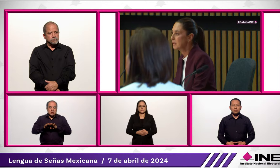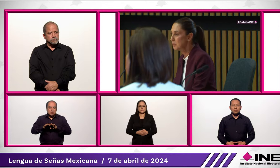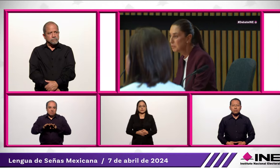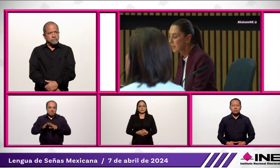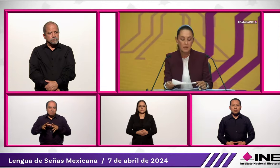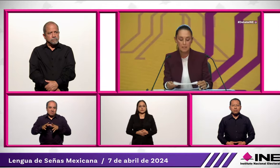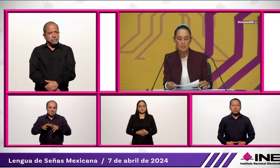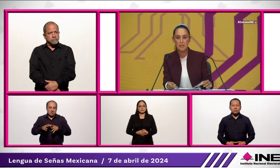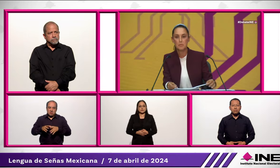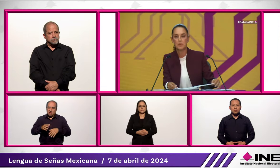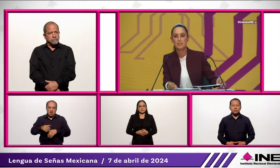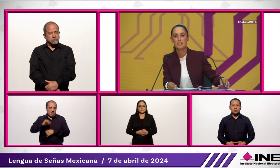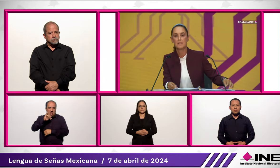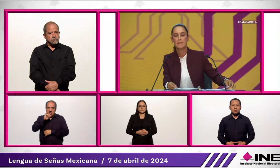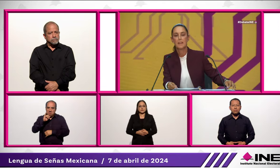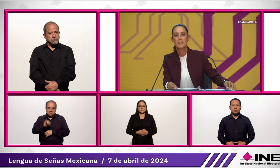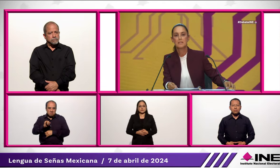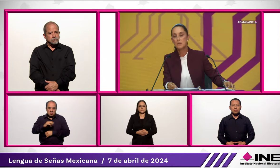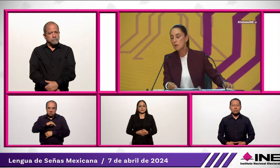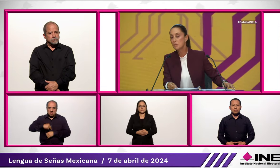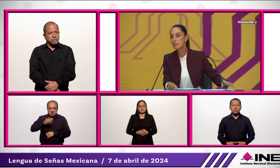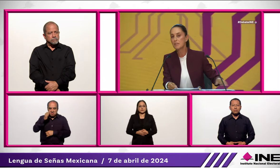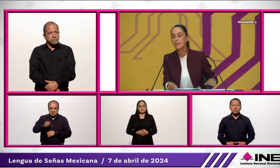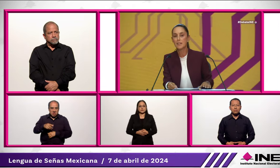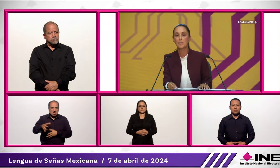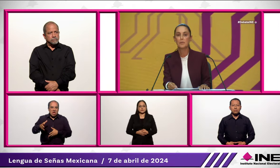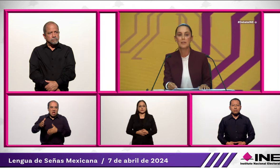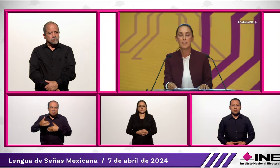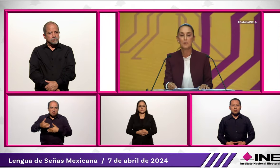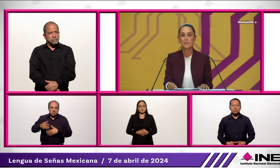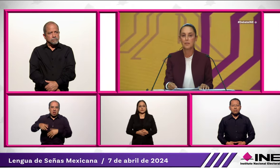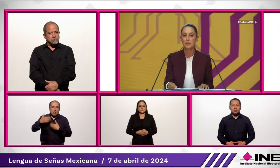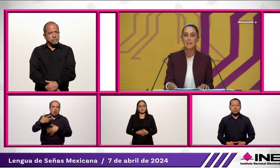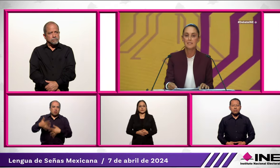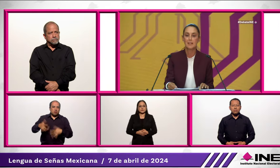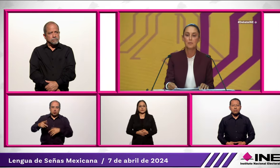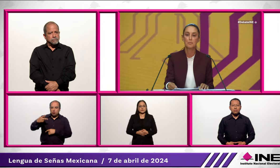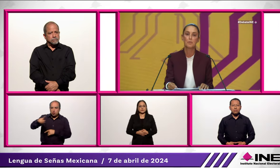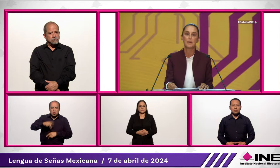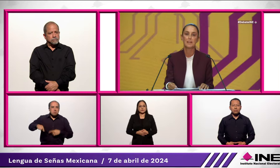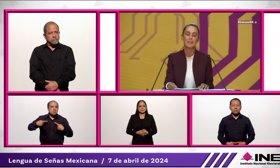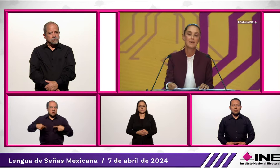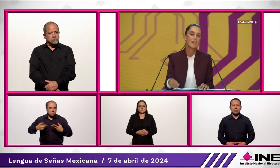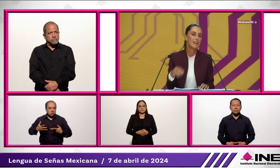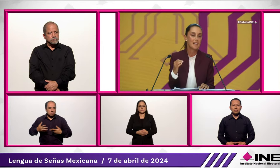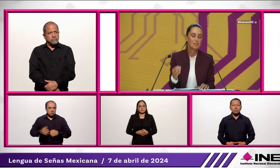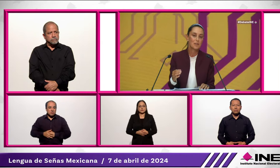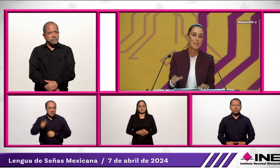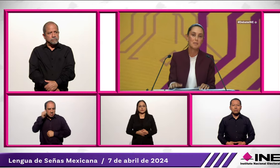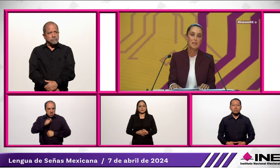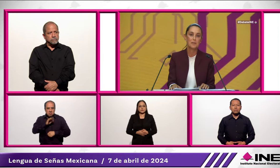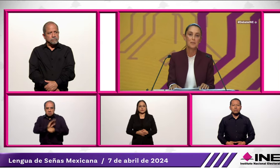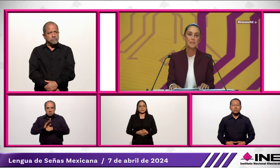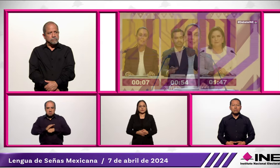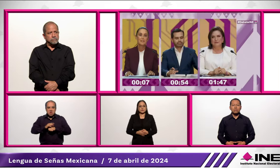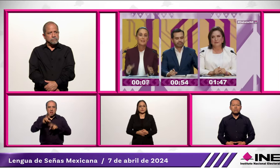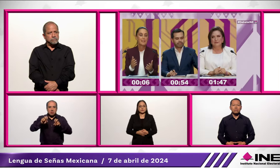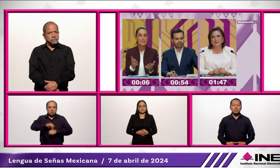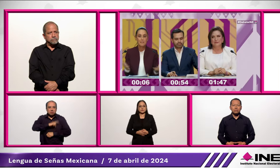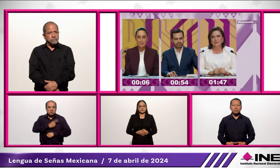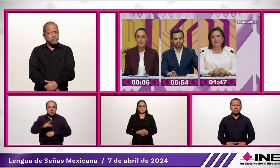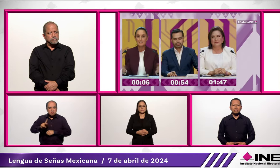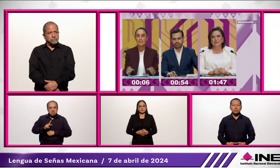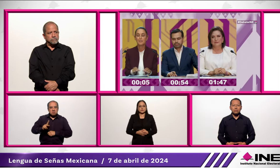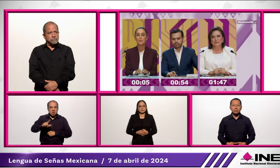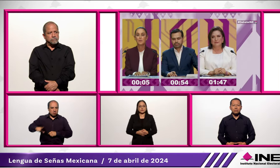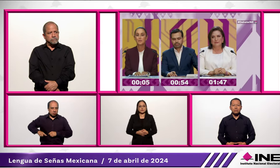personas. Nunca seremos así. Siempre hemos defendido la educación y la salud pública. En la Ciudad de México le